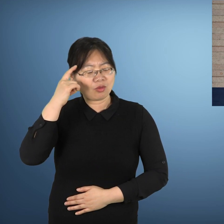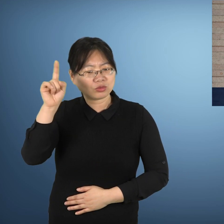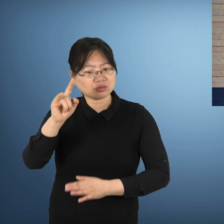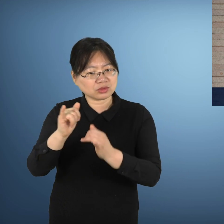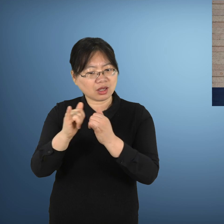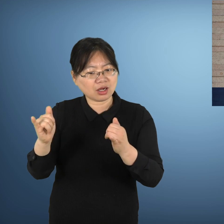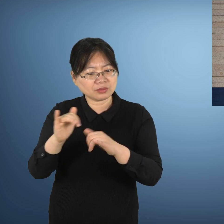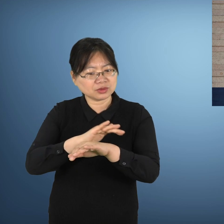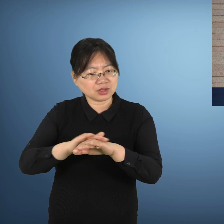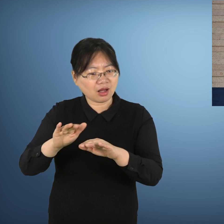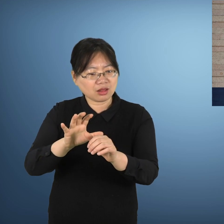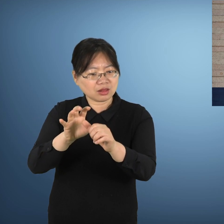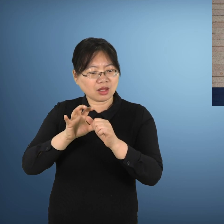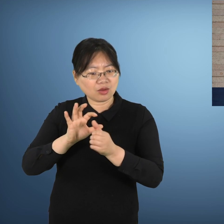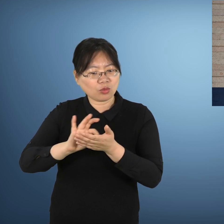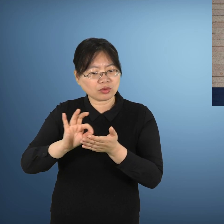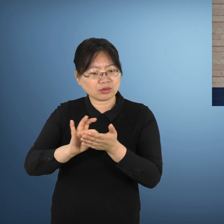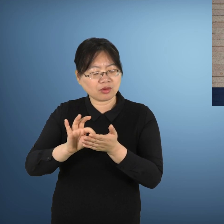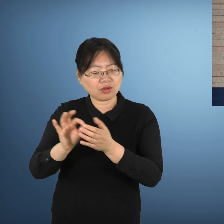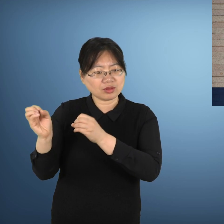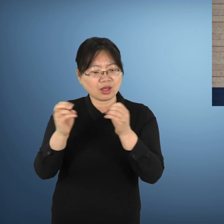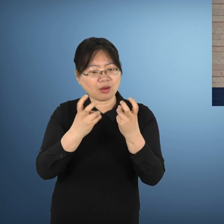잘 쓰던 화법일까요?